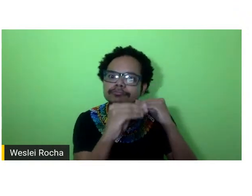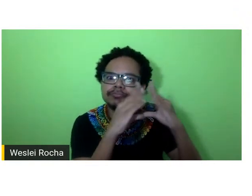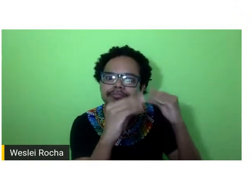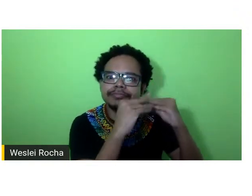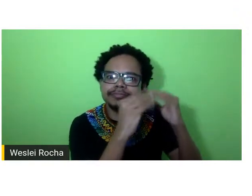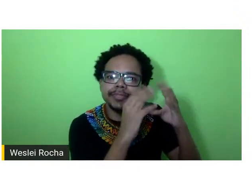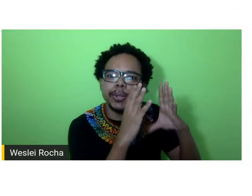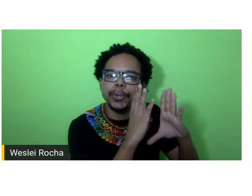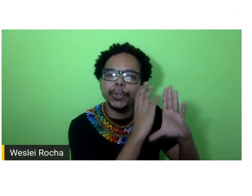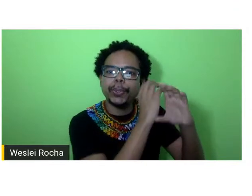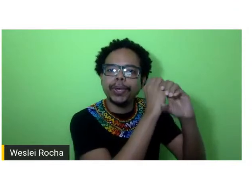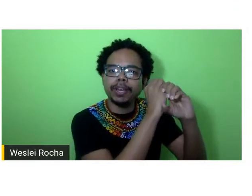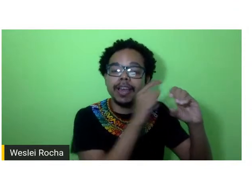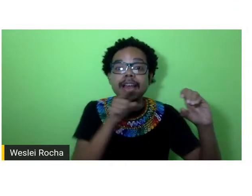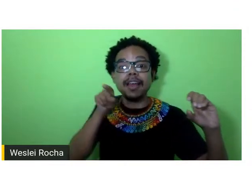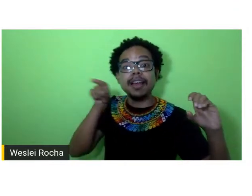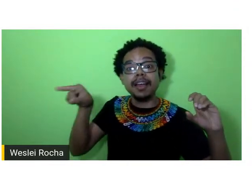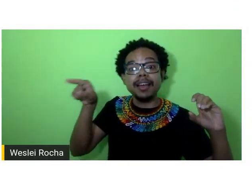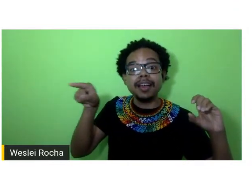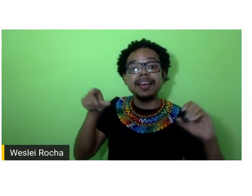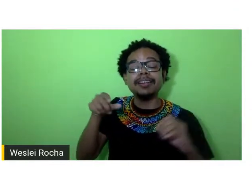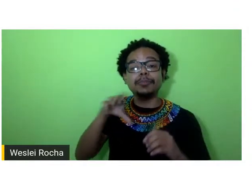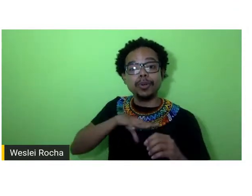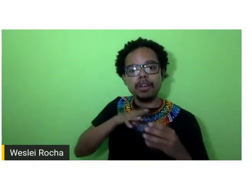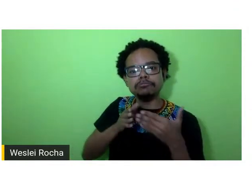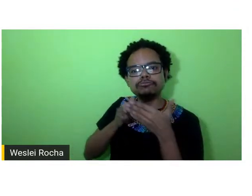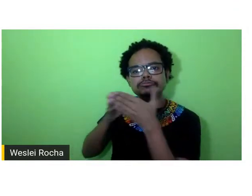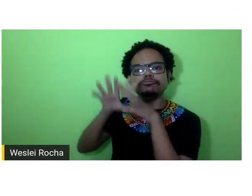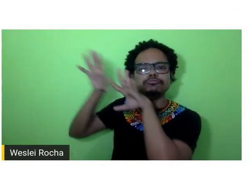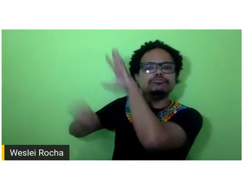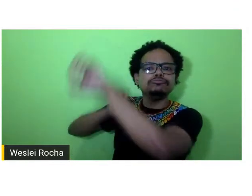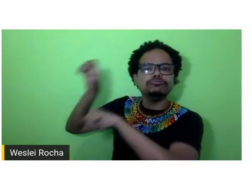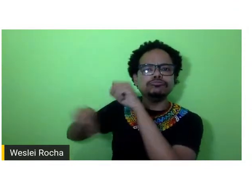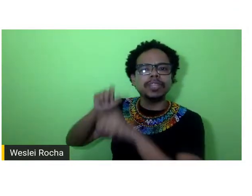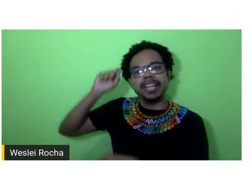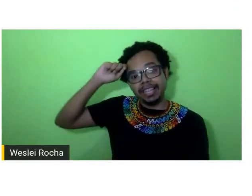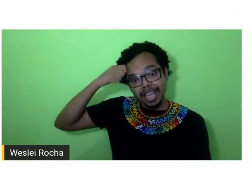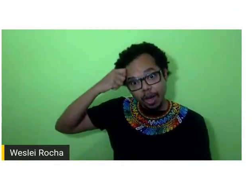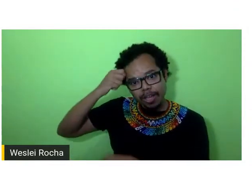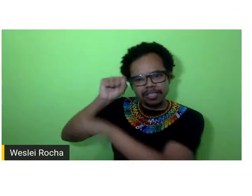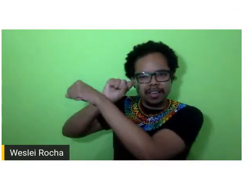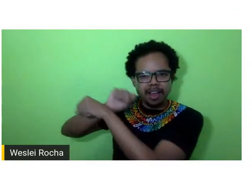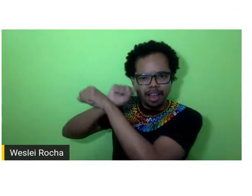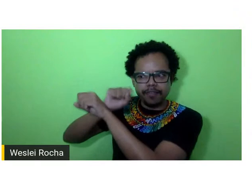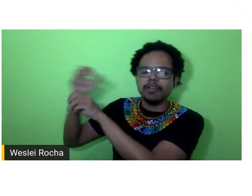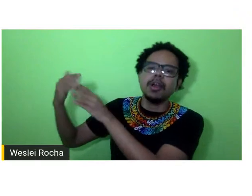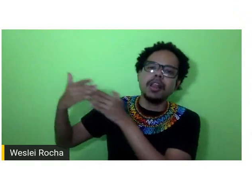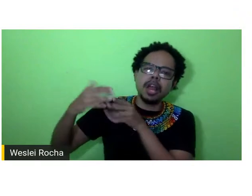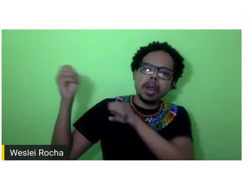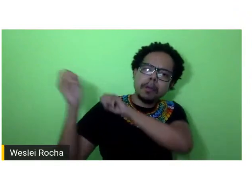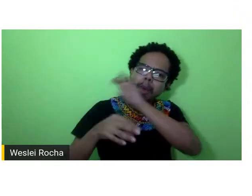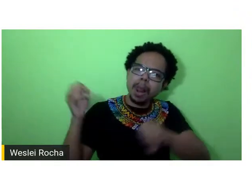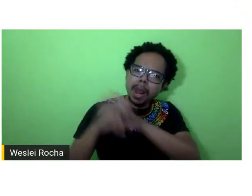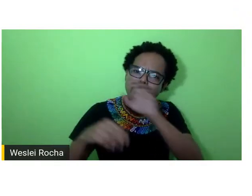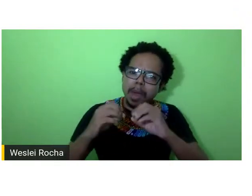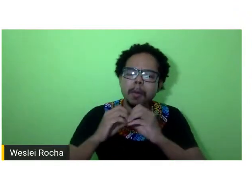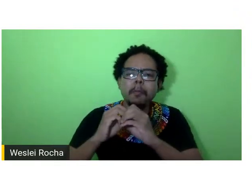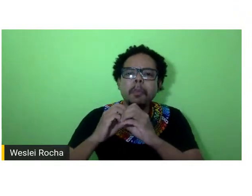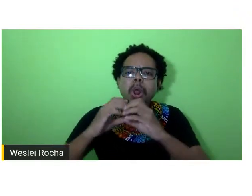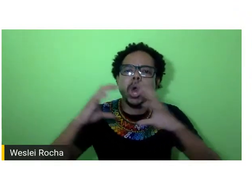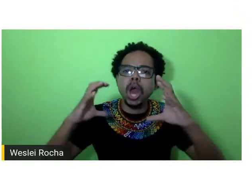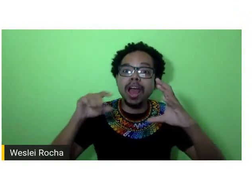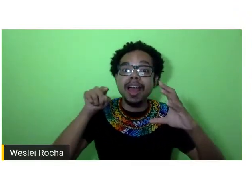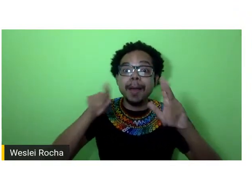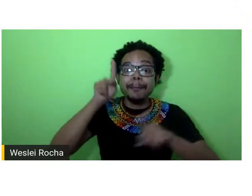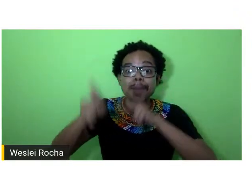começaram a discordar e os índios com medo começaram a fugir e cada vez mais os portugueses